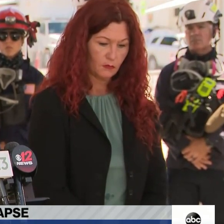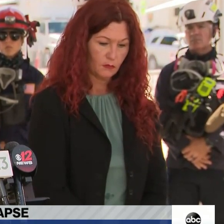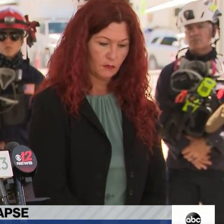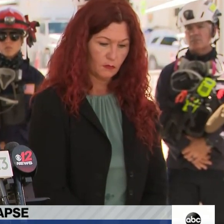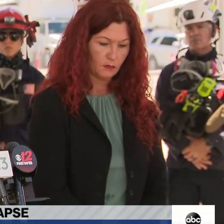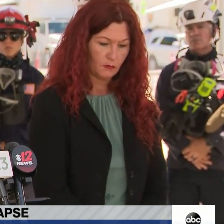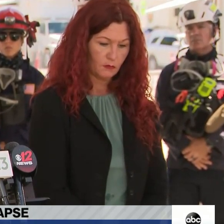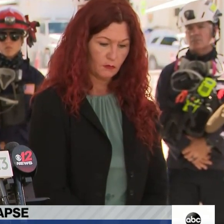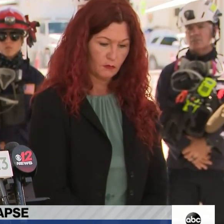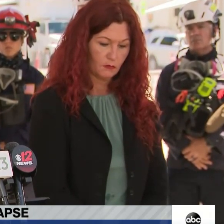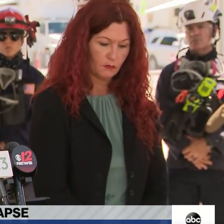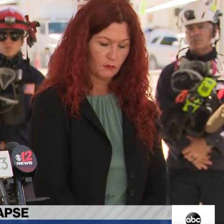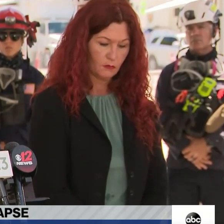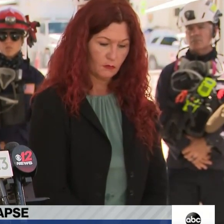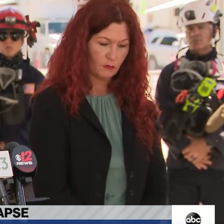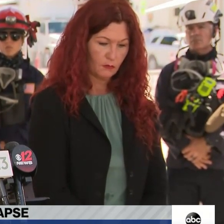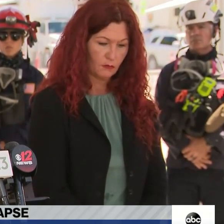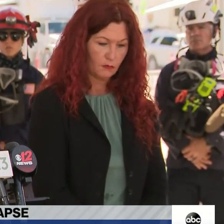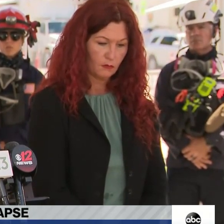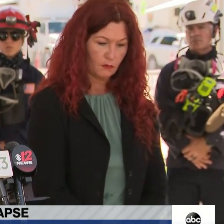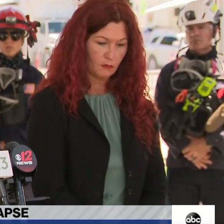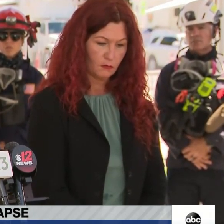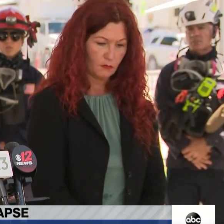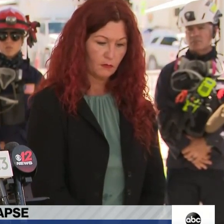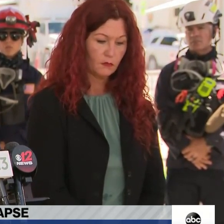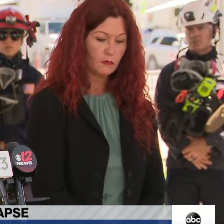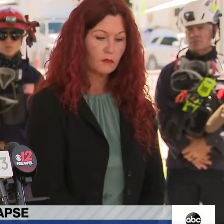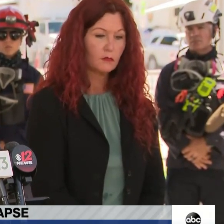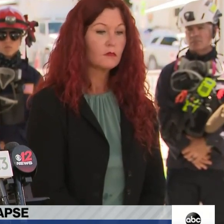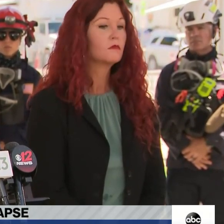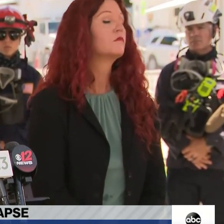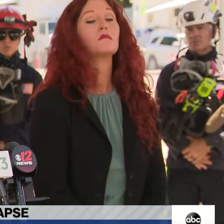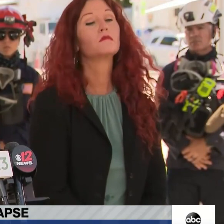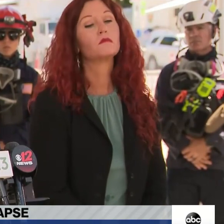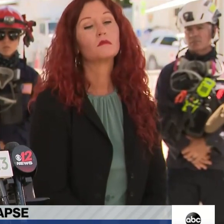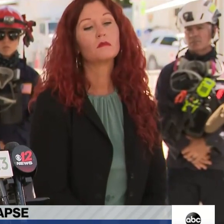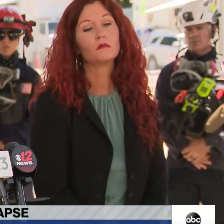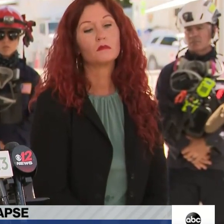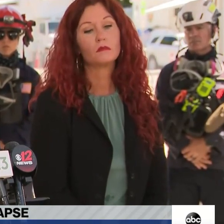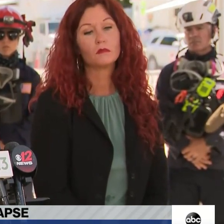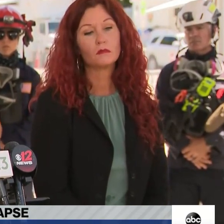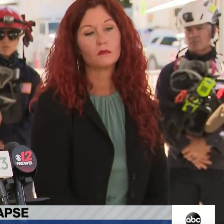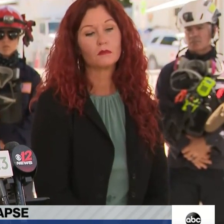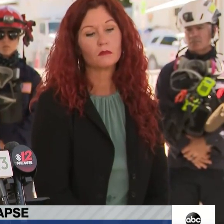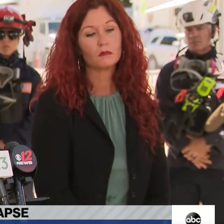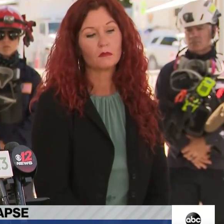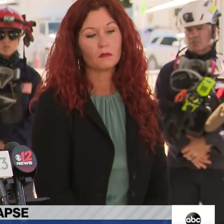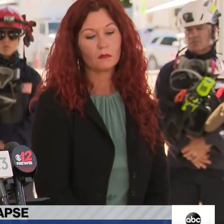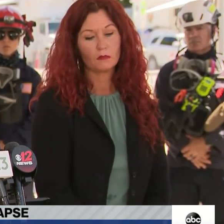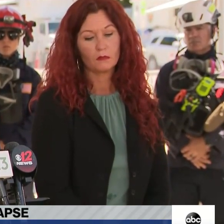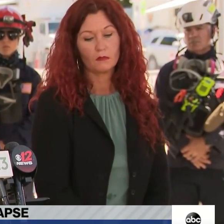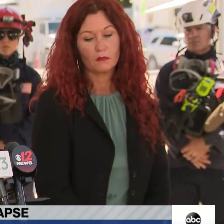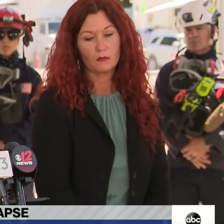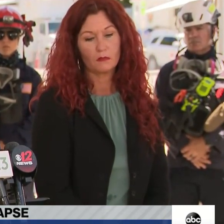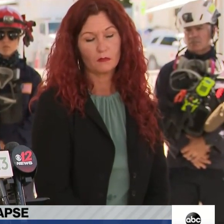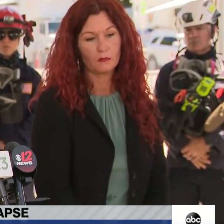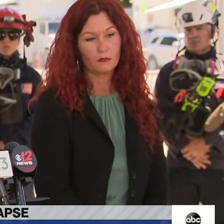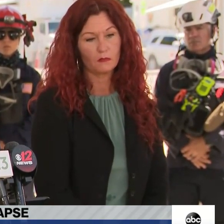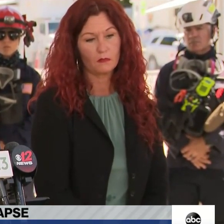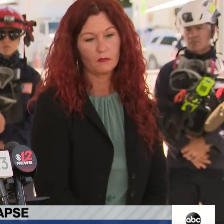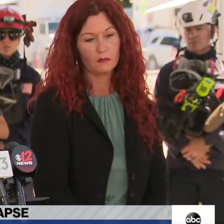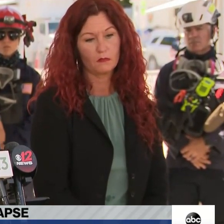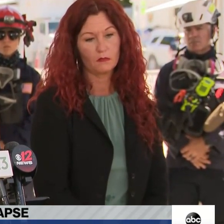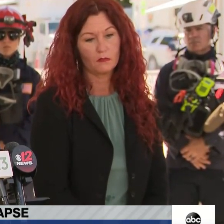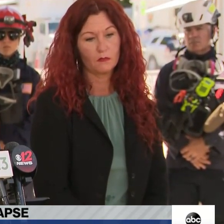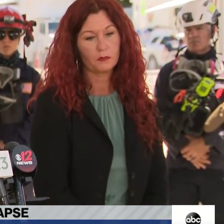Continúo orando por las familias que hemos perdido, a los hombres y mujeres que buscan con valentía de verdad